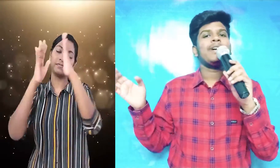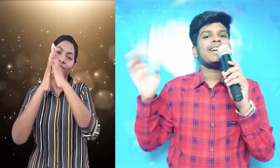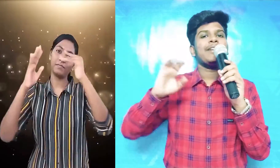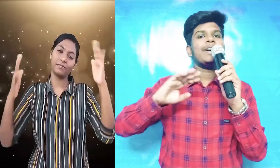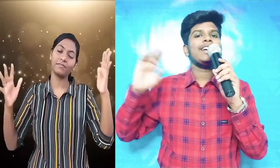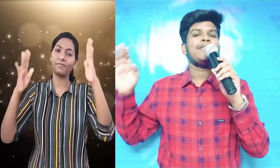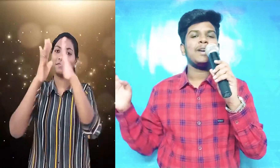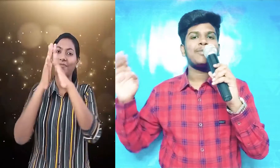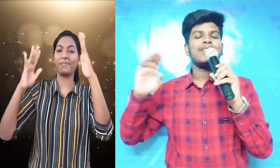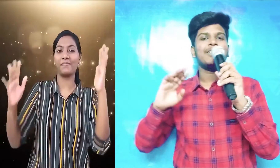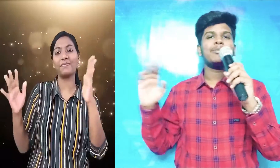உமக்கே மகிமை பிரபு.